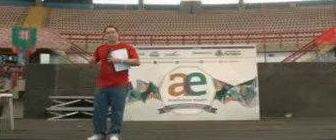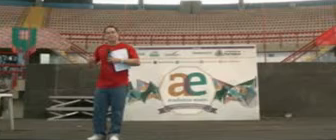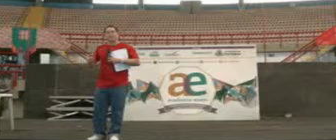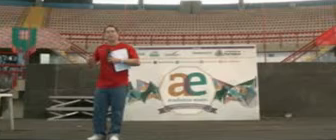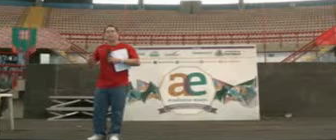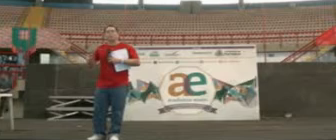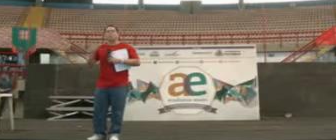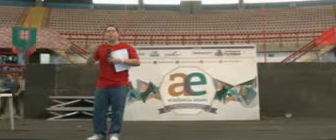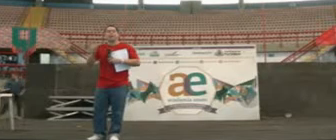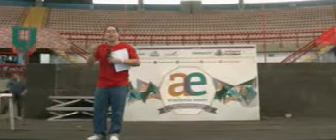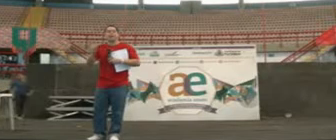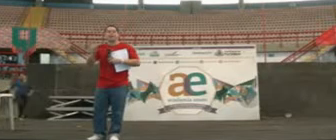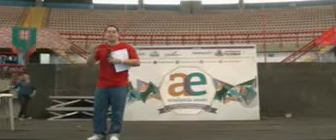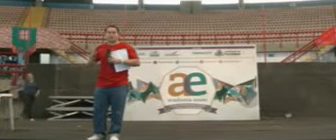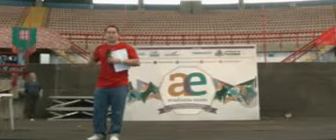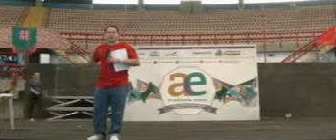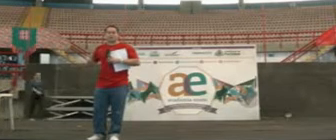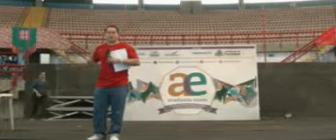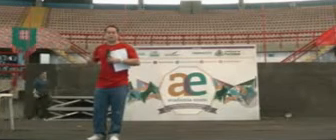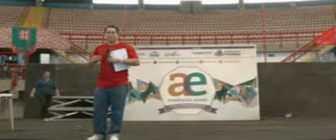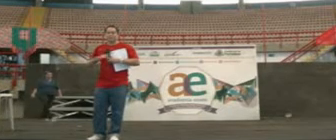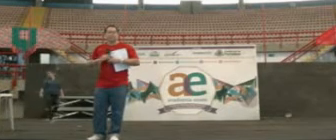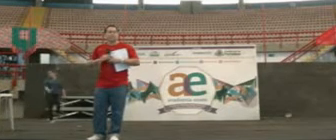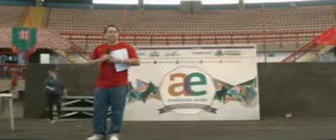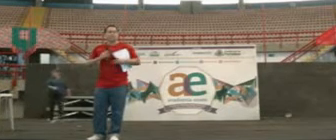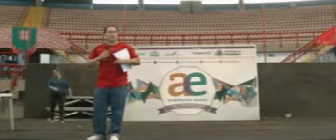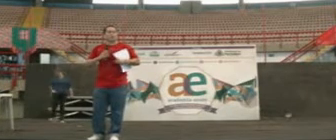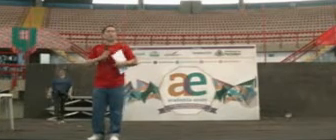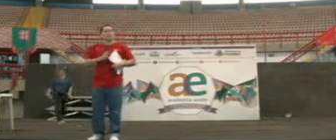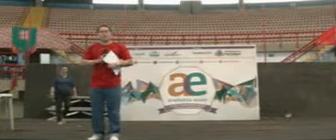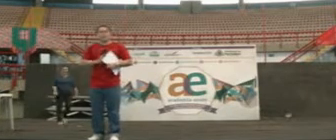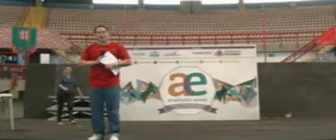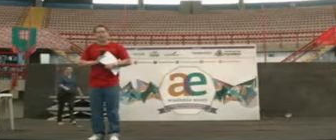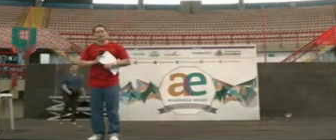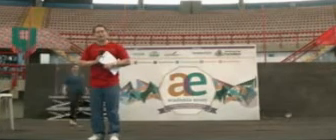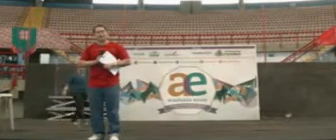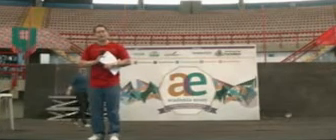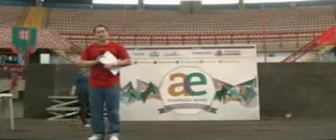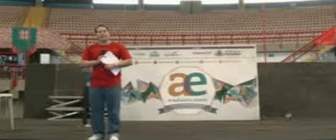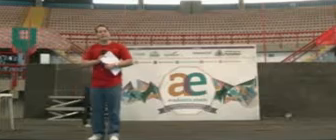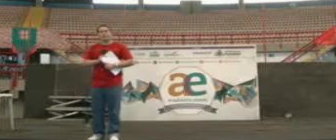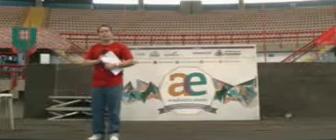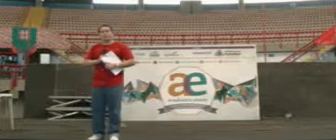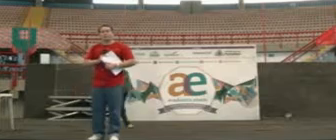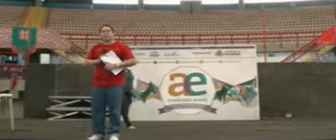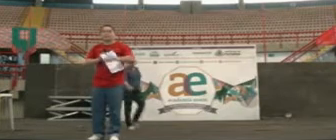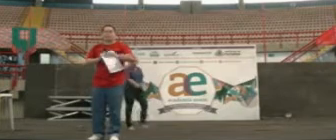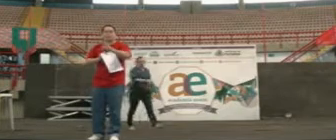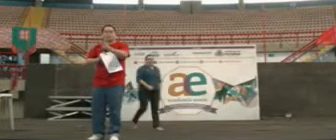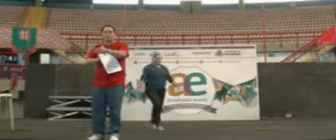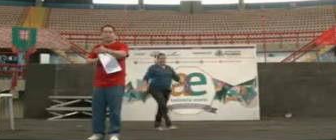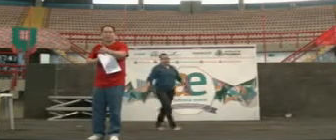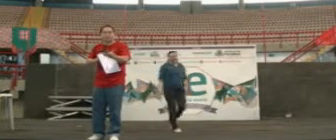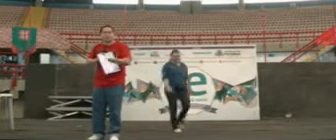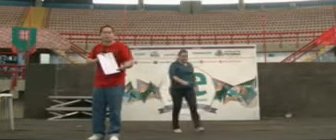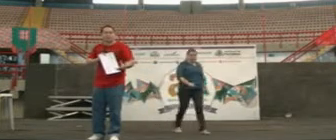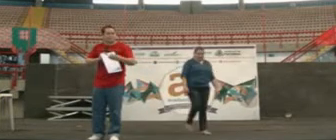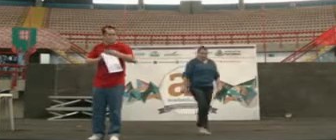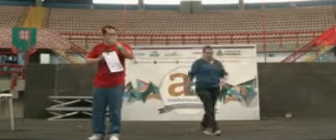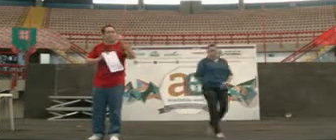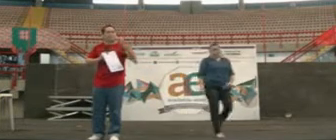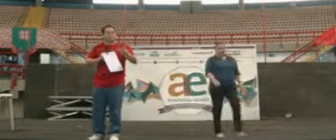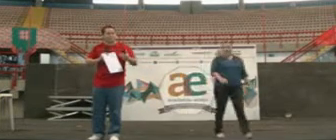água. Ela não pega umidade. Então vamos supor, olha como é fácil de entender e ao mesmo tempo, eu não sei porque é que